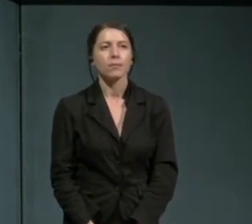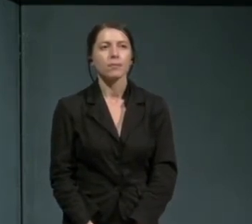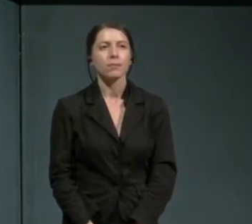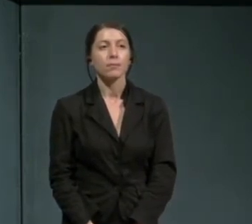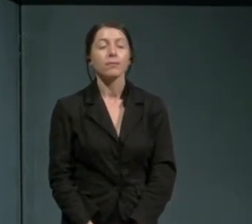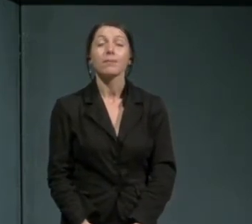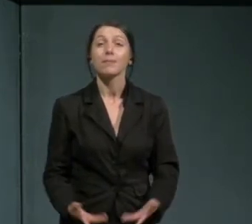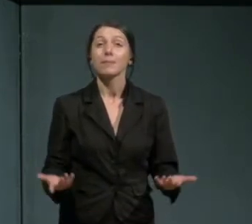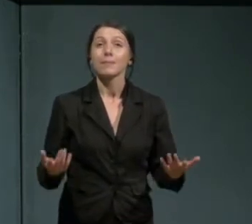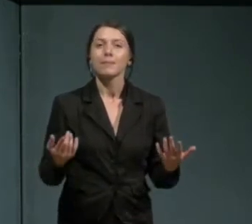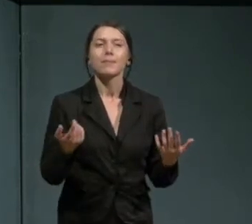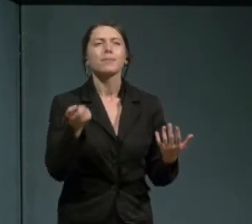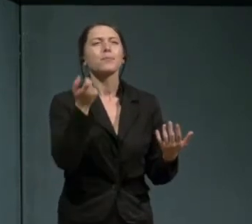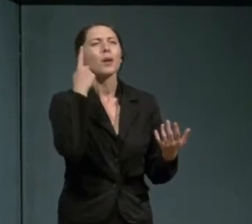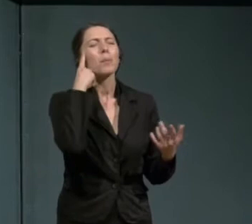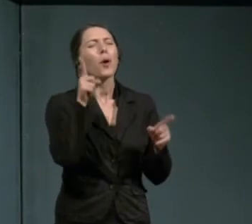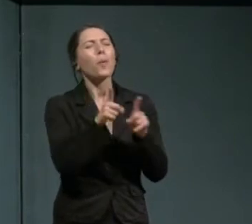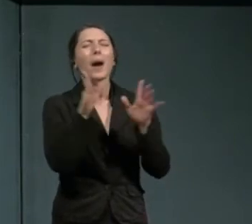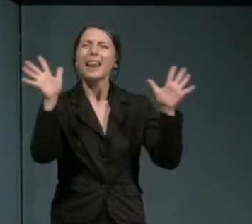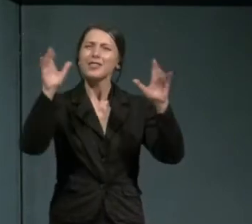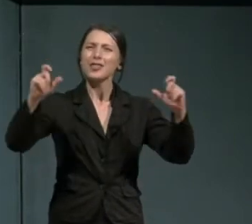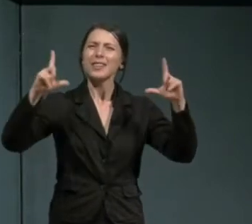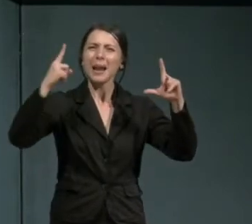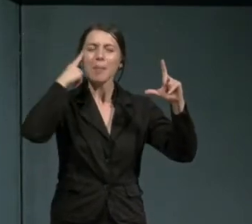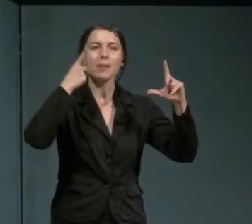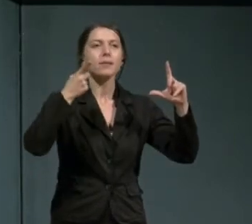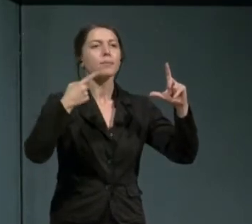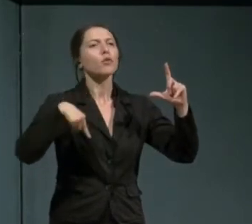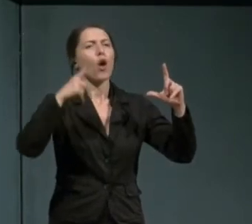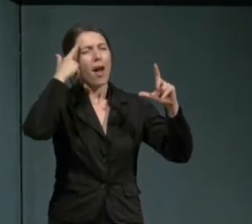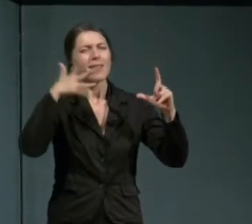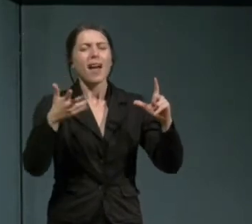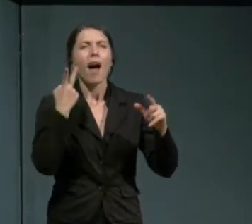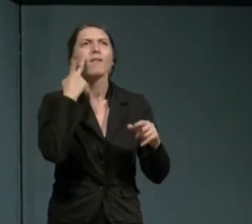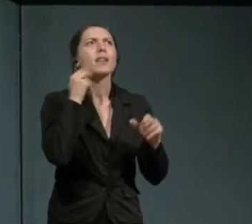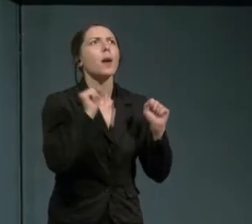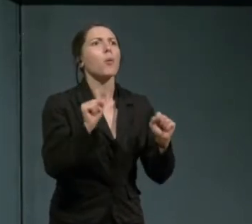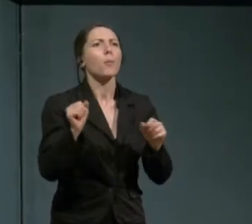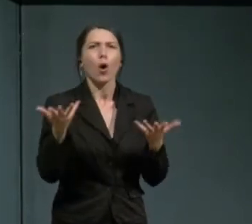è un po come al cinema sappiamo cosa possiamo vedere